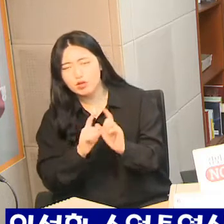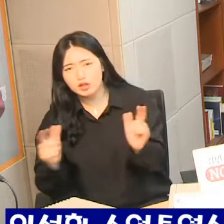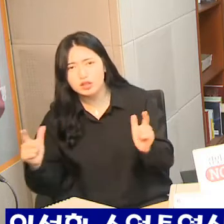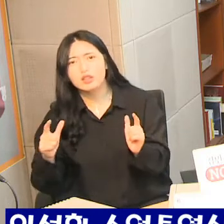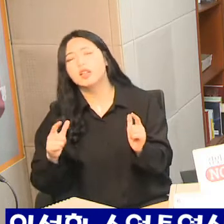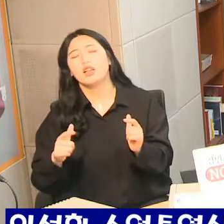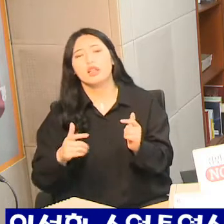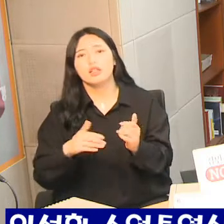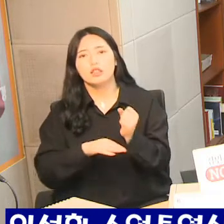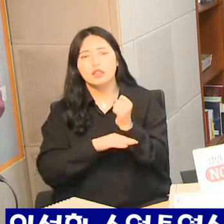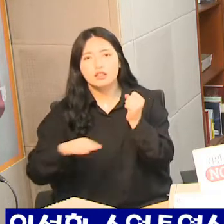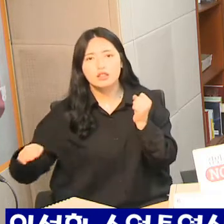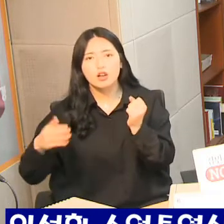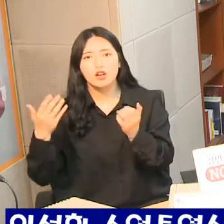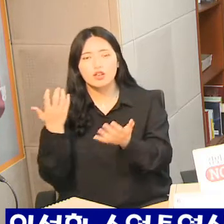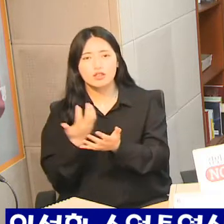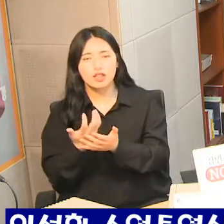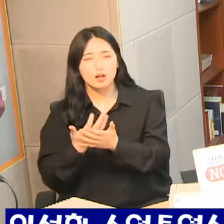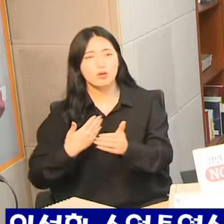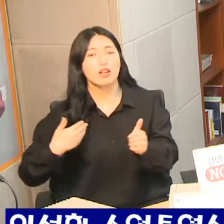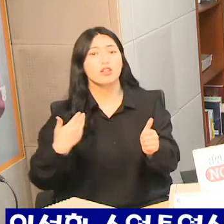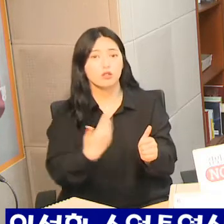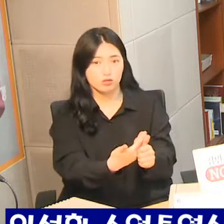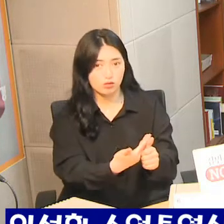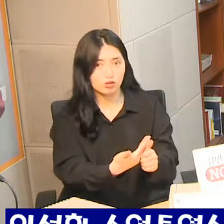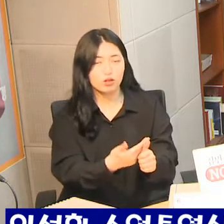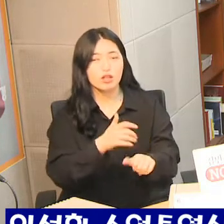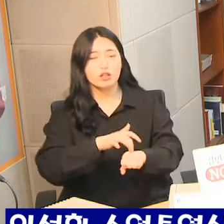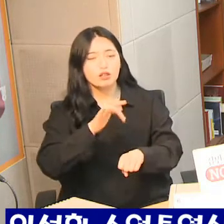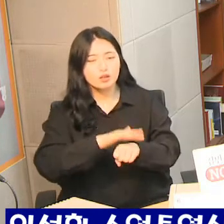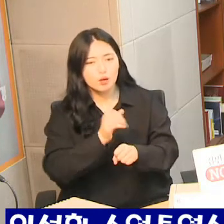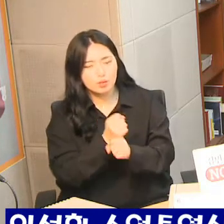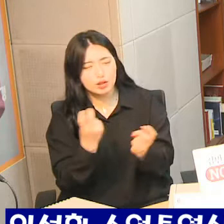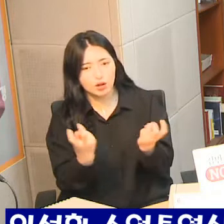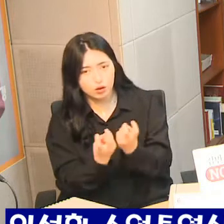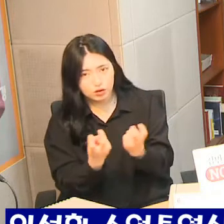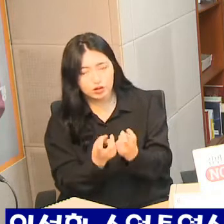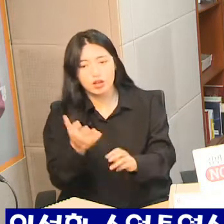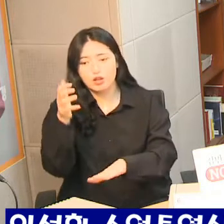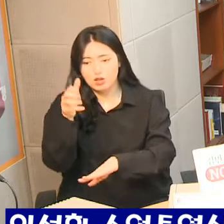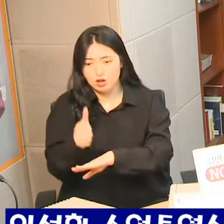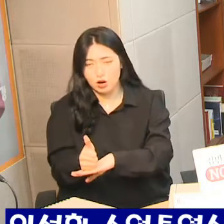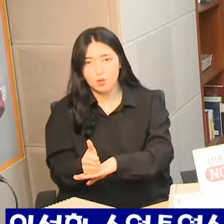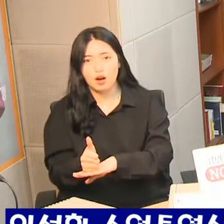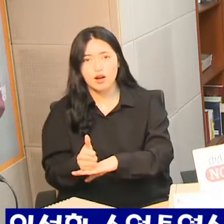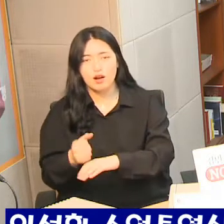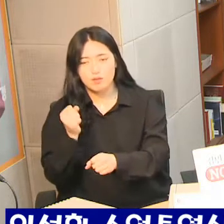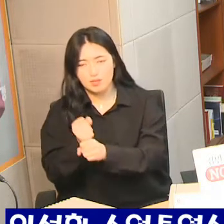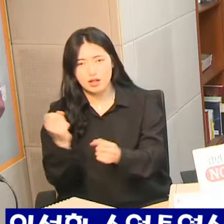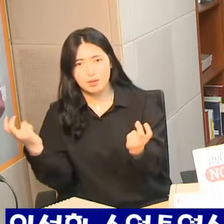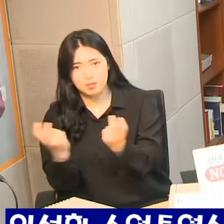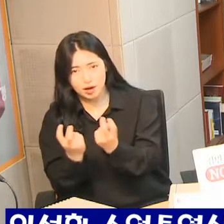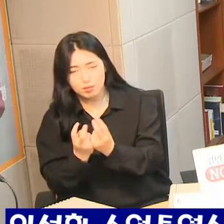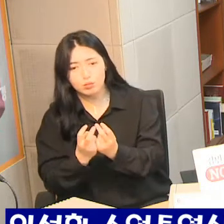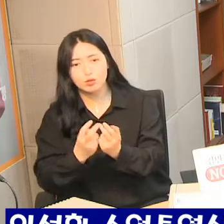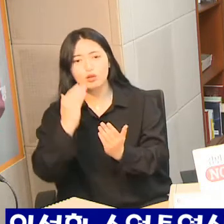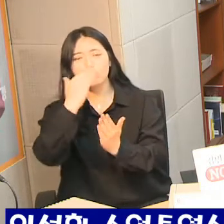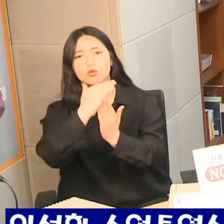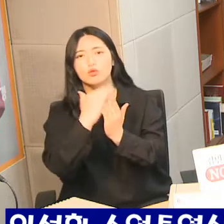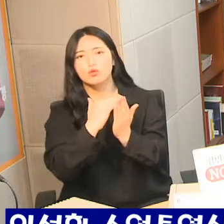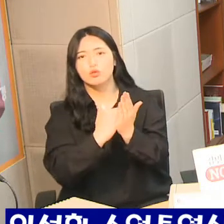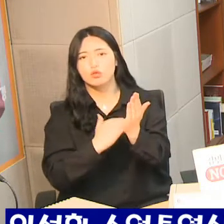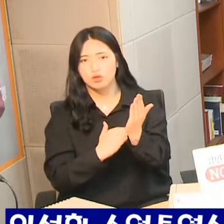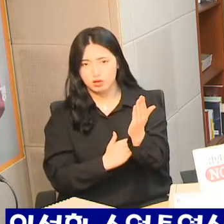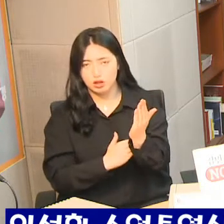하는 거죠. 네. 그래서 이거를 어떻게 습관으로 만들고 결과물을 나올 수 있는지 그렇게 순서로 PT를 준비를 하는